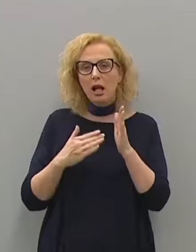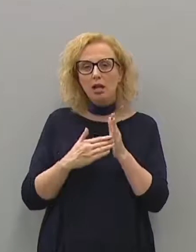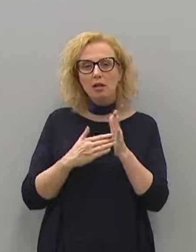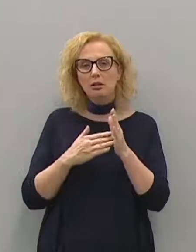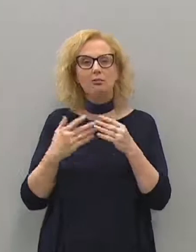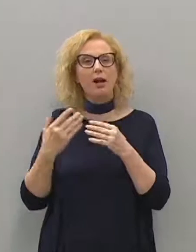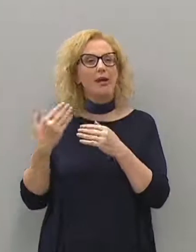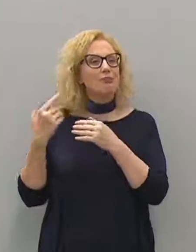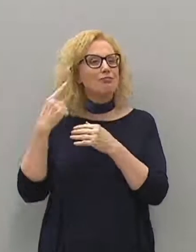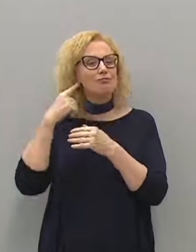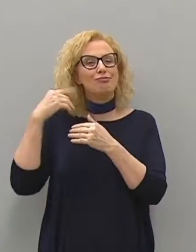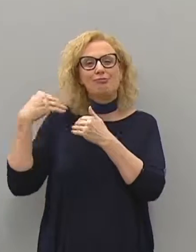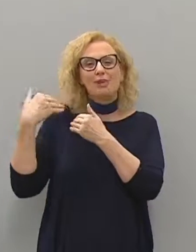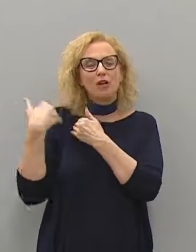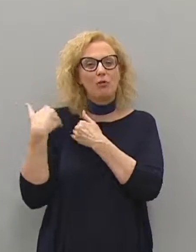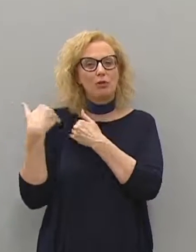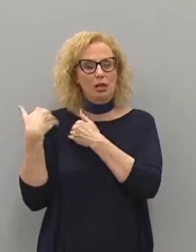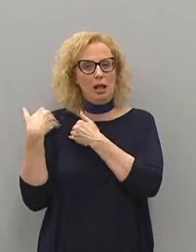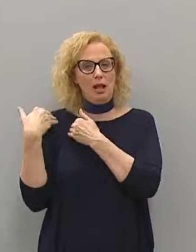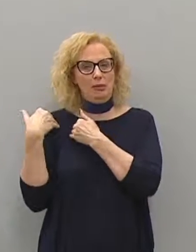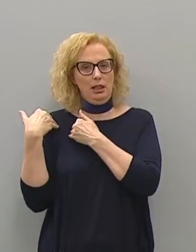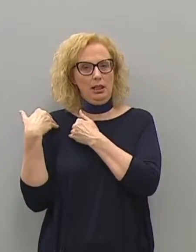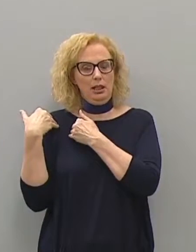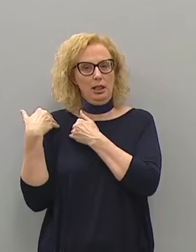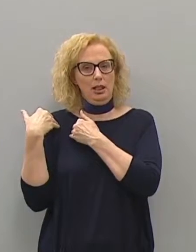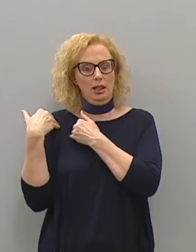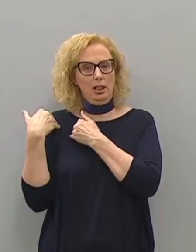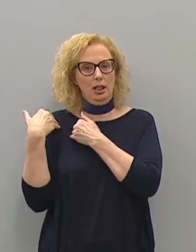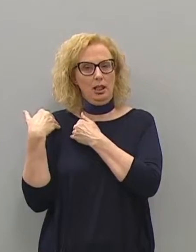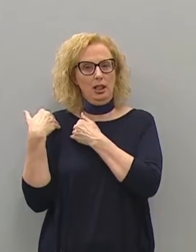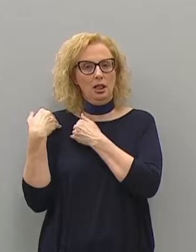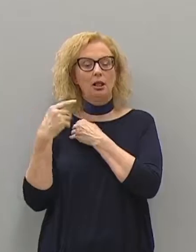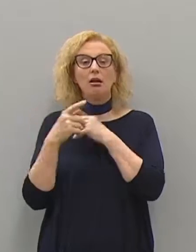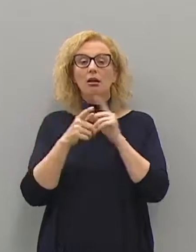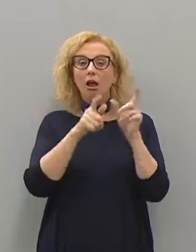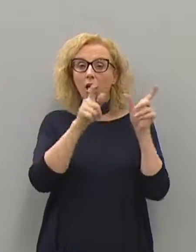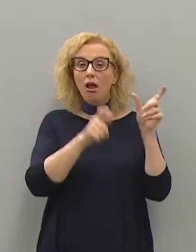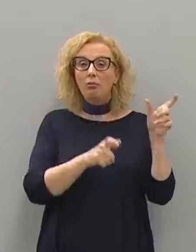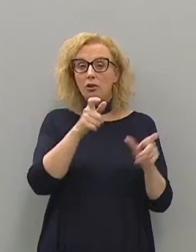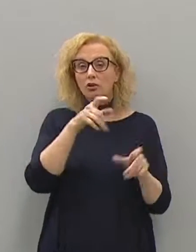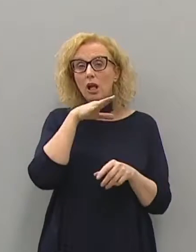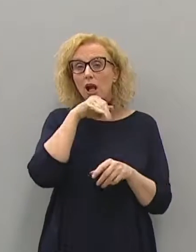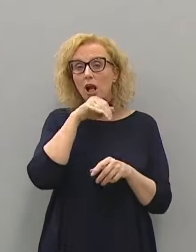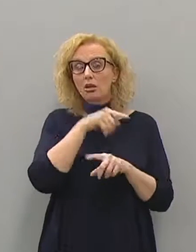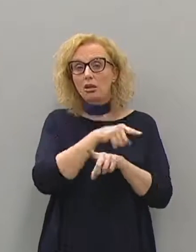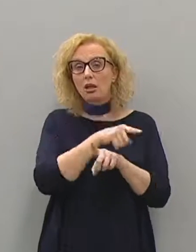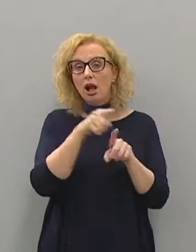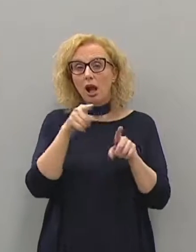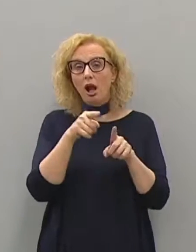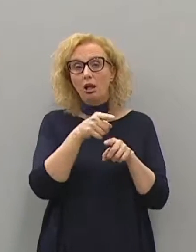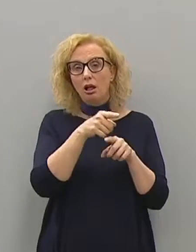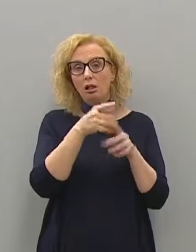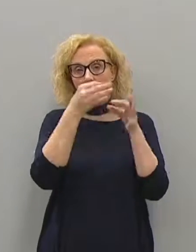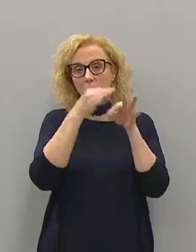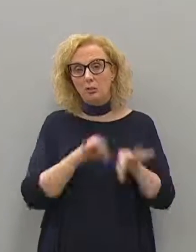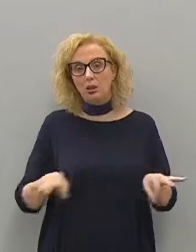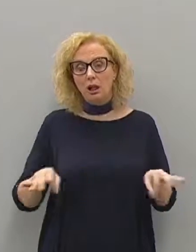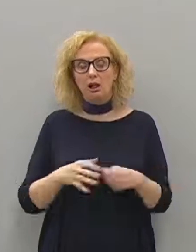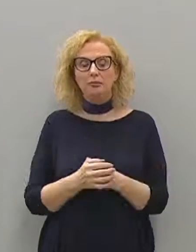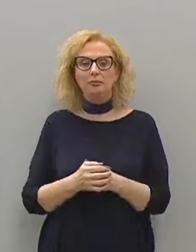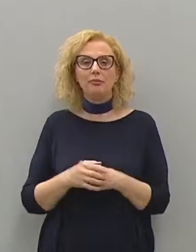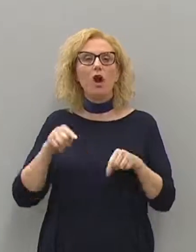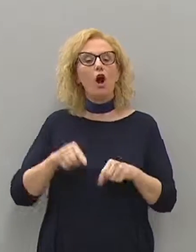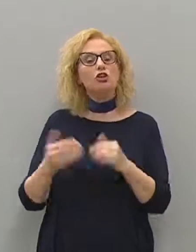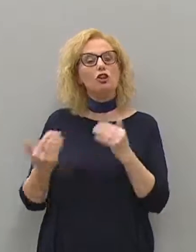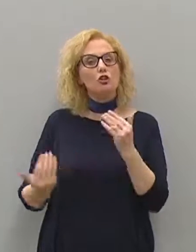responsabilità e soprattutto nei confronti dei nostri dei nostri anziani oggi notizia vi